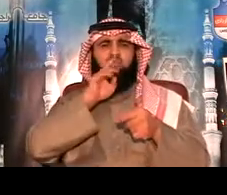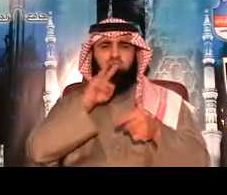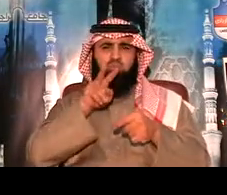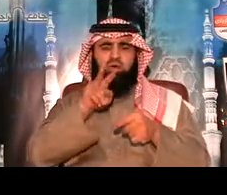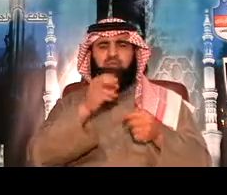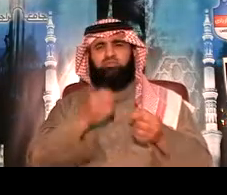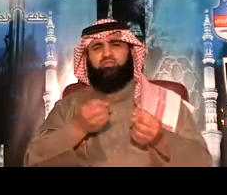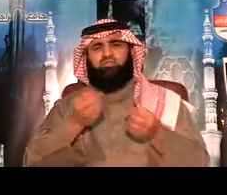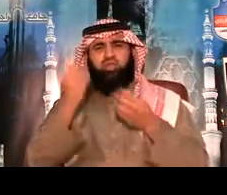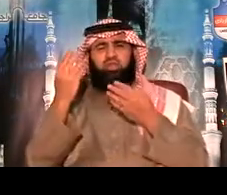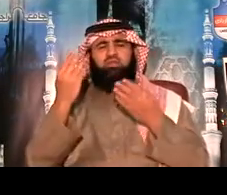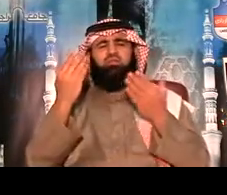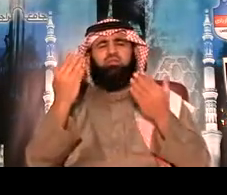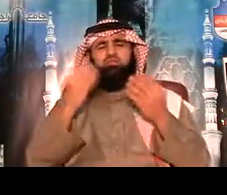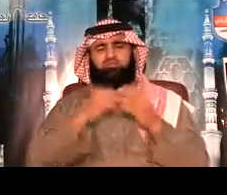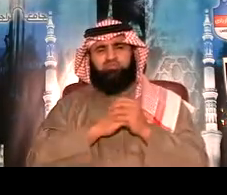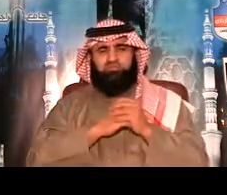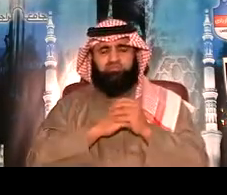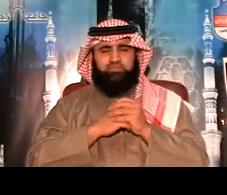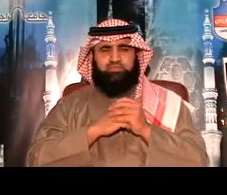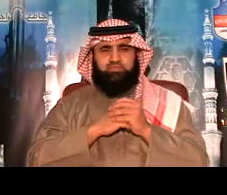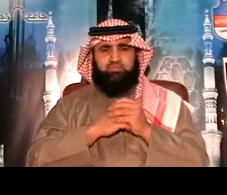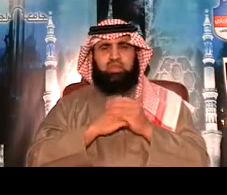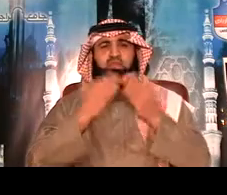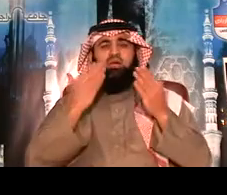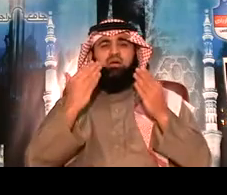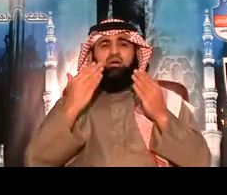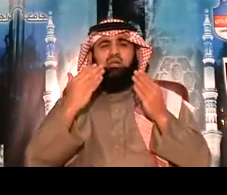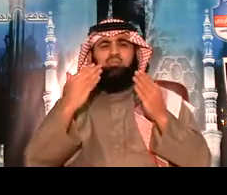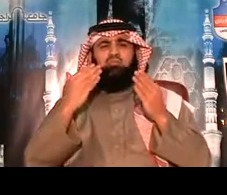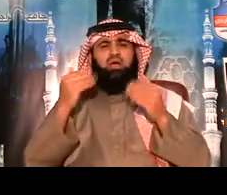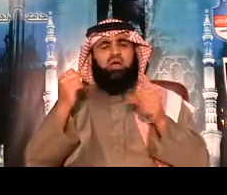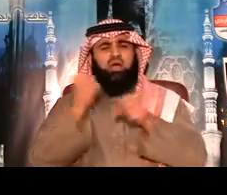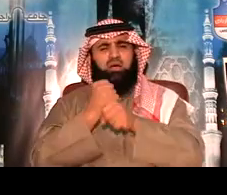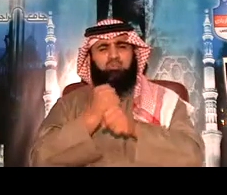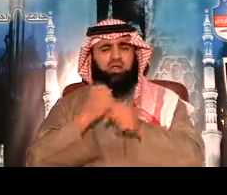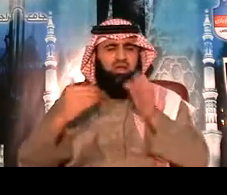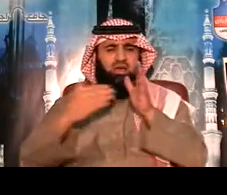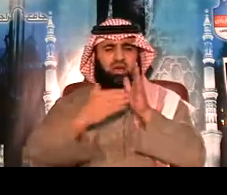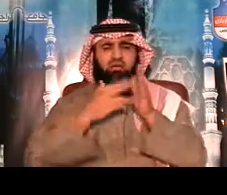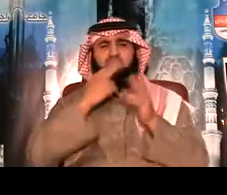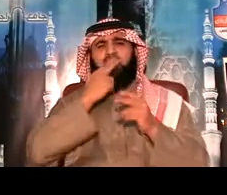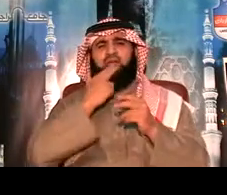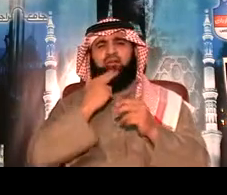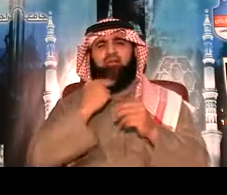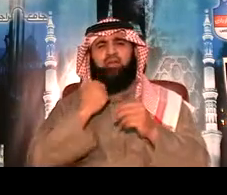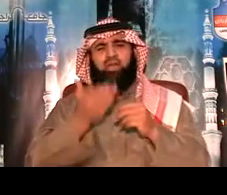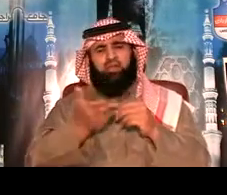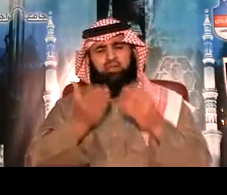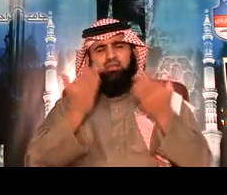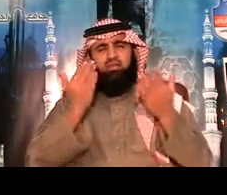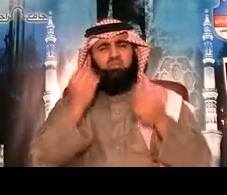الأعلى يا ذا الجلال والإكرام. اللهم أحسن خاتمتنا، واجعل عملنا خالصا لوجهك الكريم،